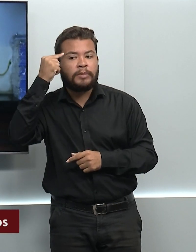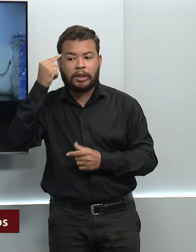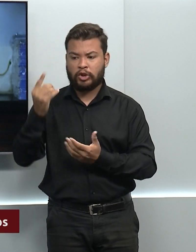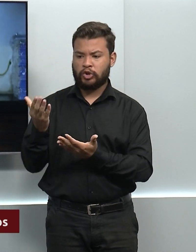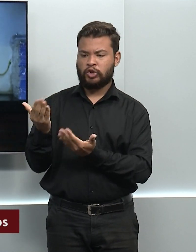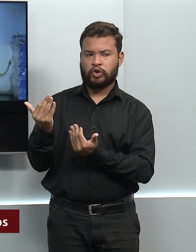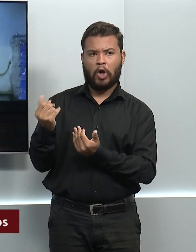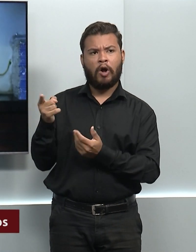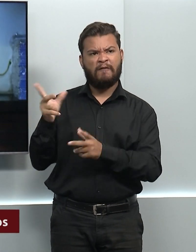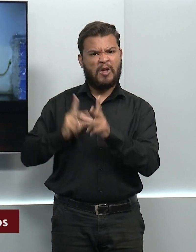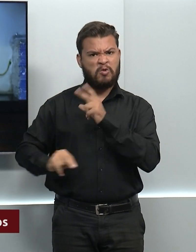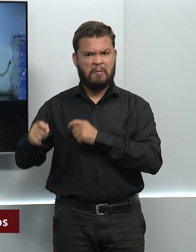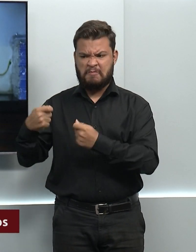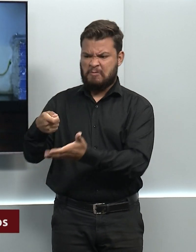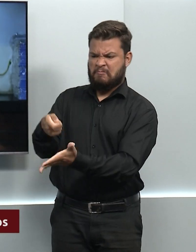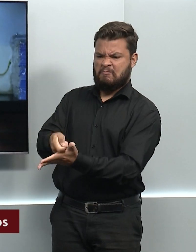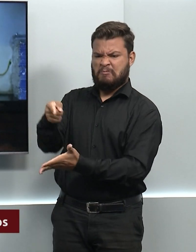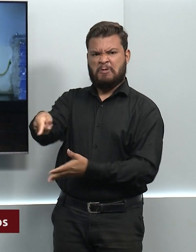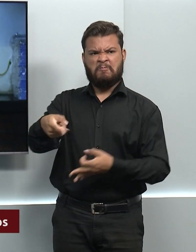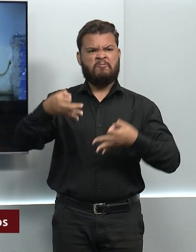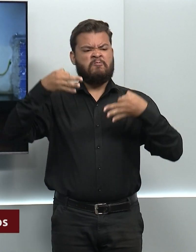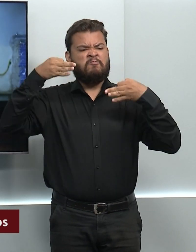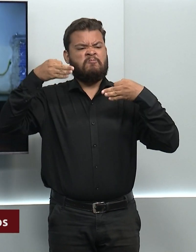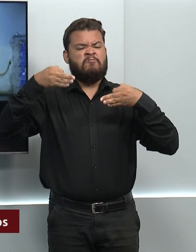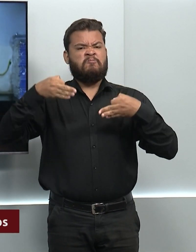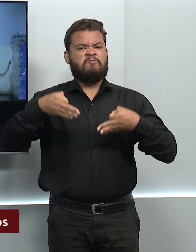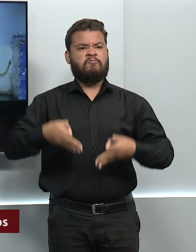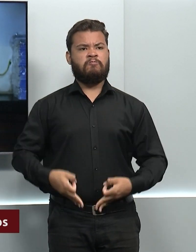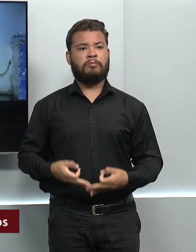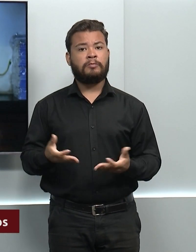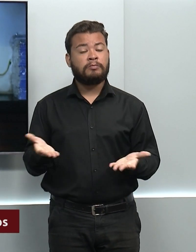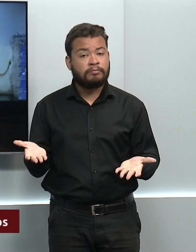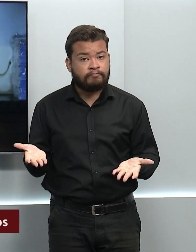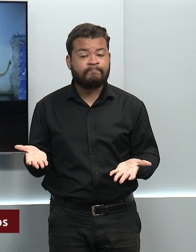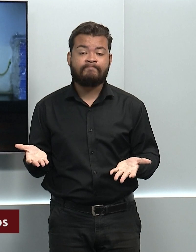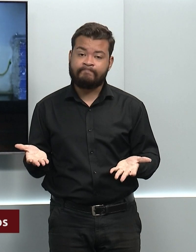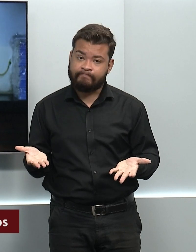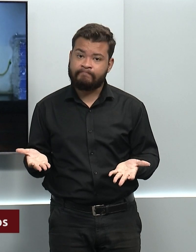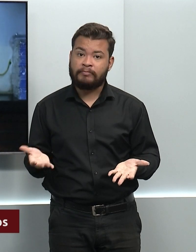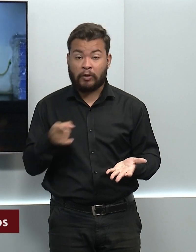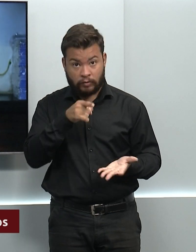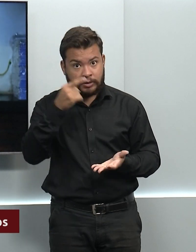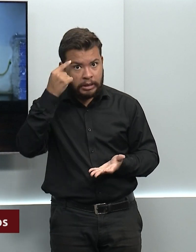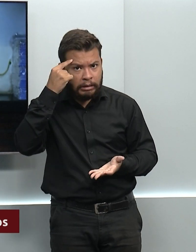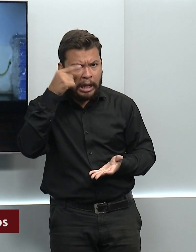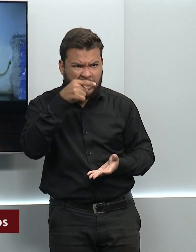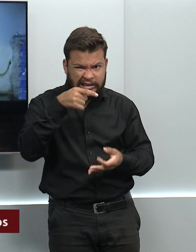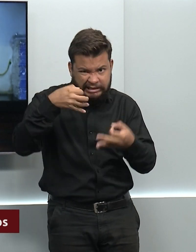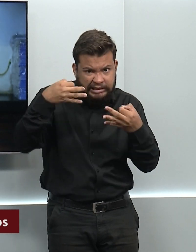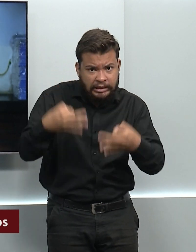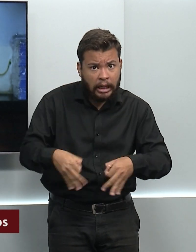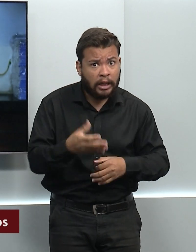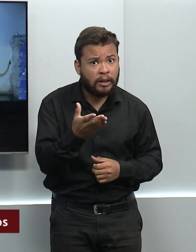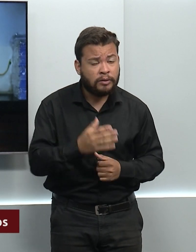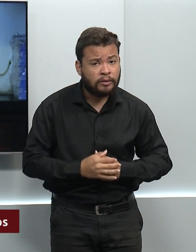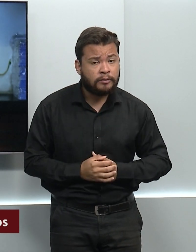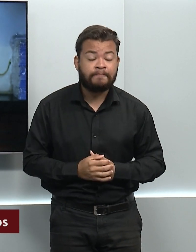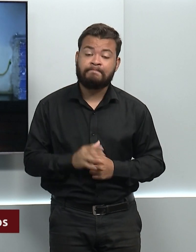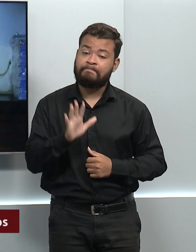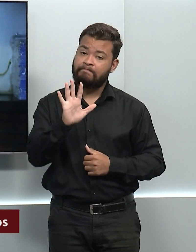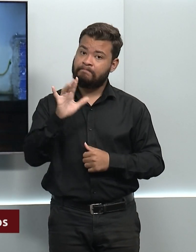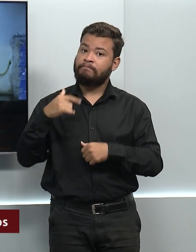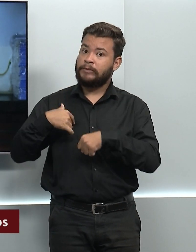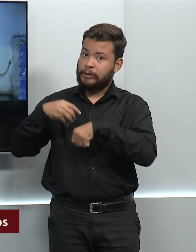na rédea, na régua, né? no que eles entendem como correto. Então, um recado,